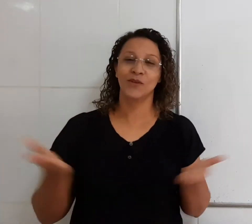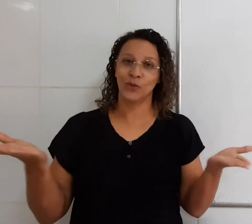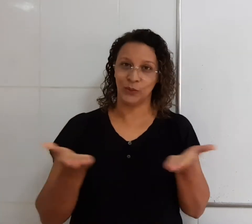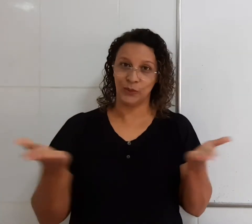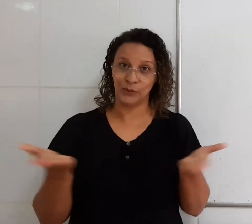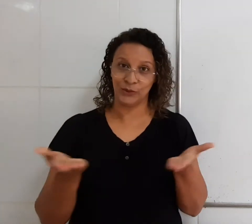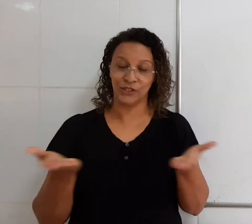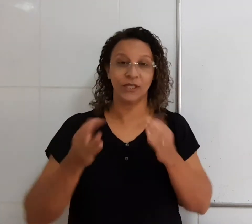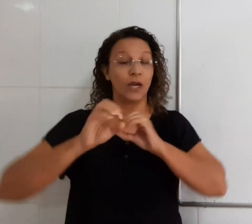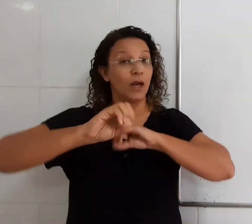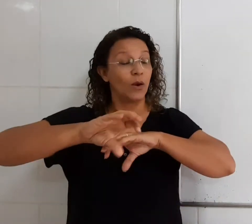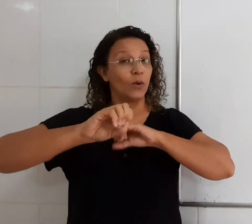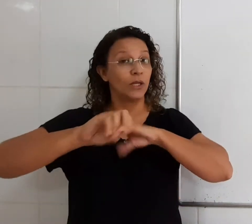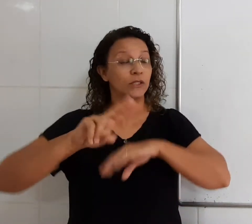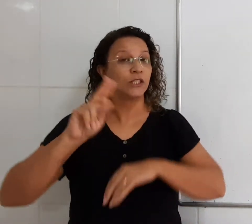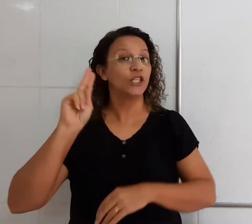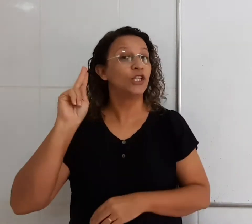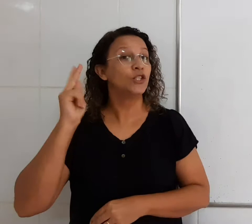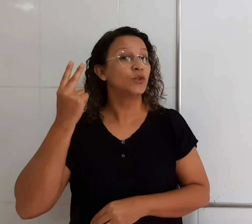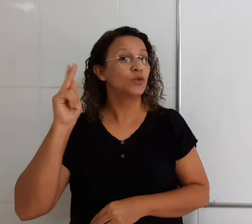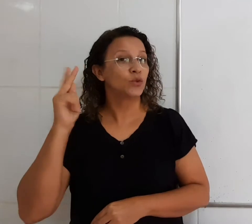Hoje a aula é de História.